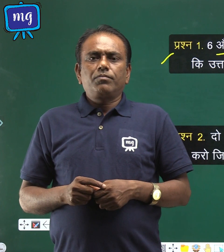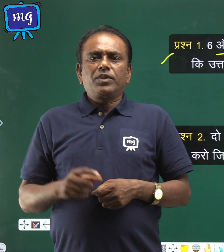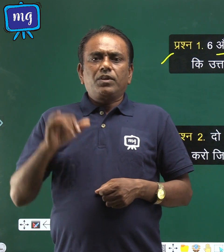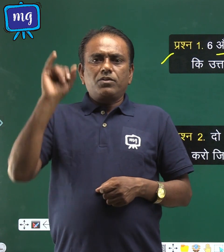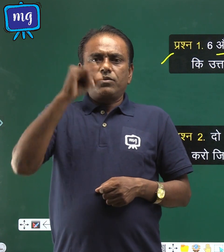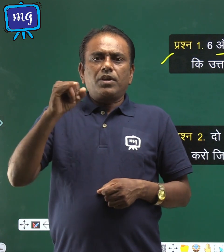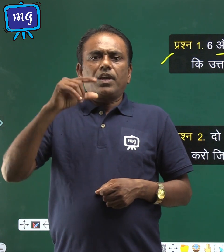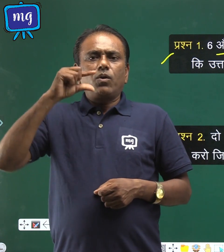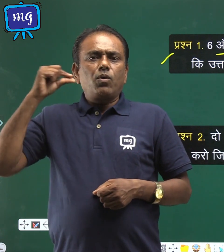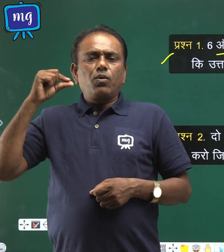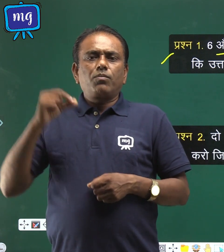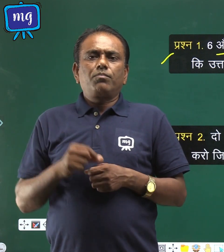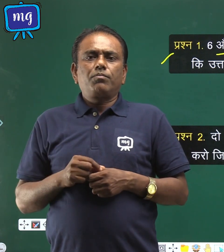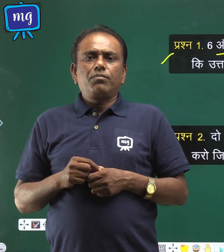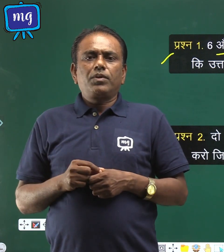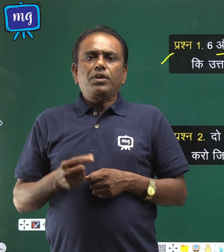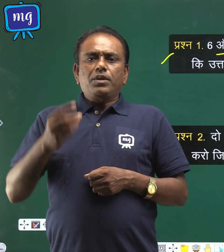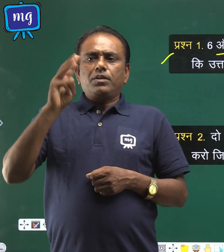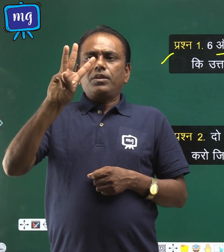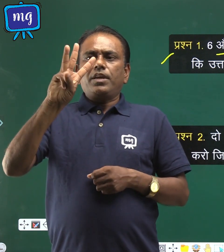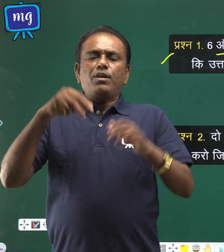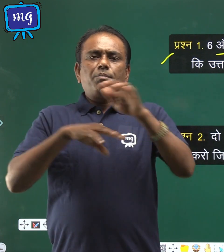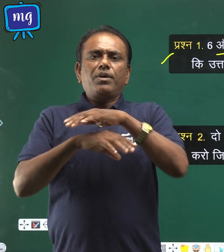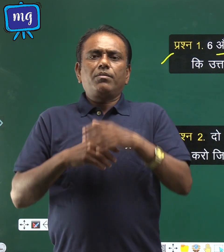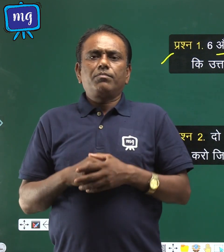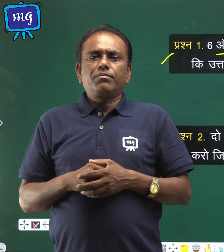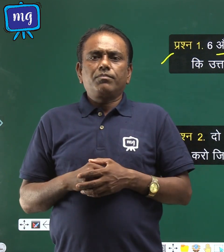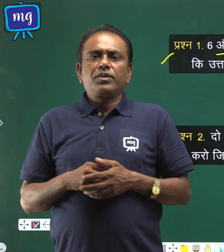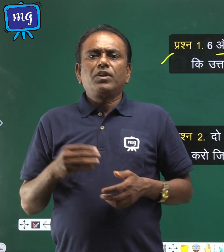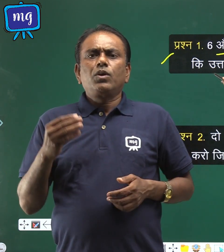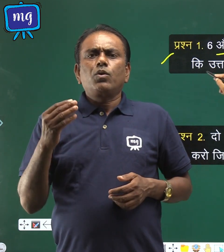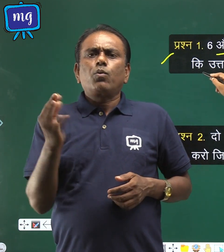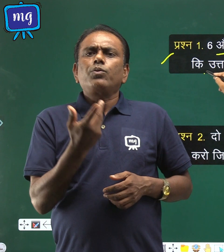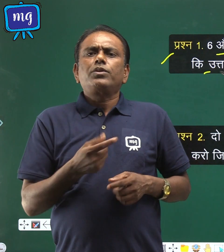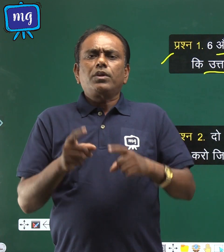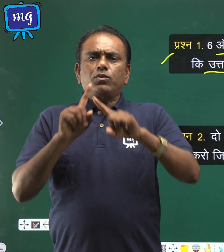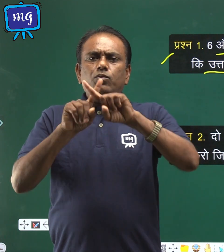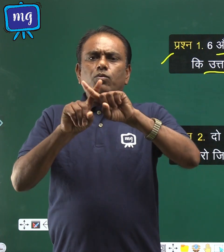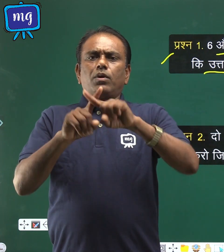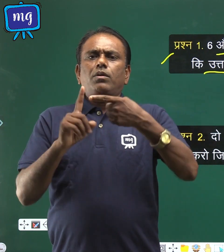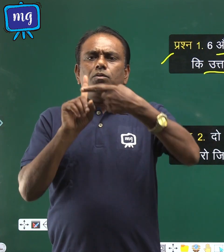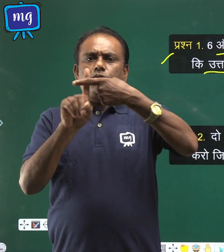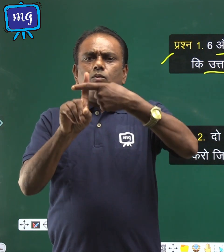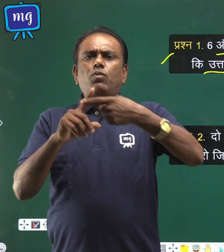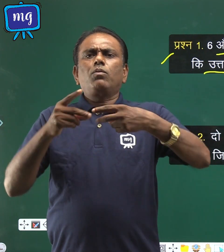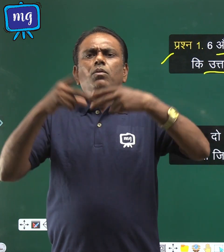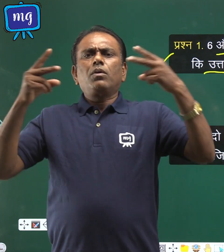6 और 3 में कौन सी संक्रिया